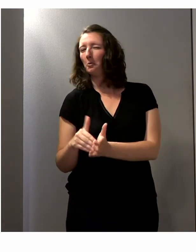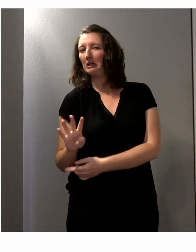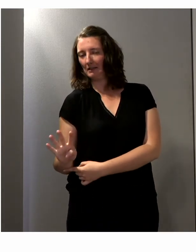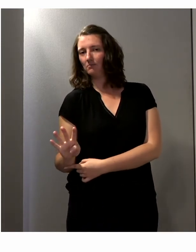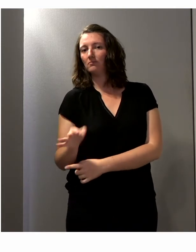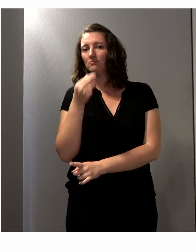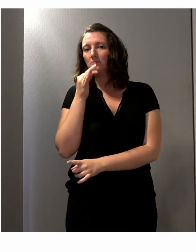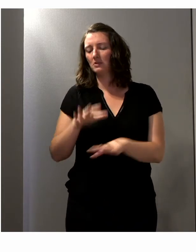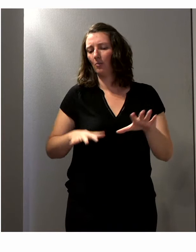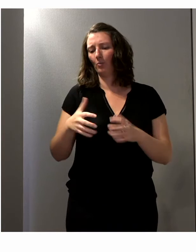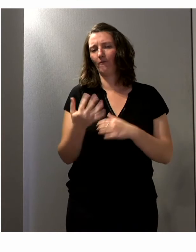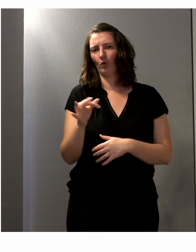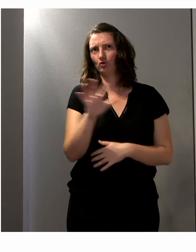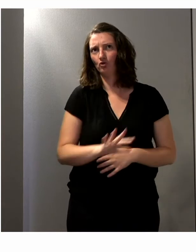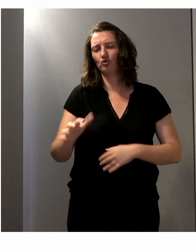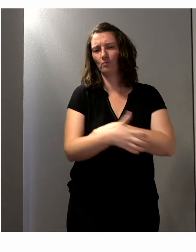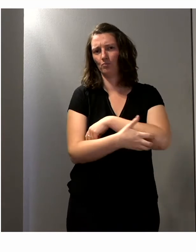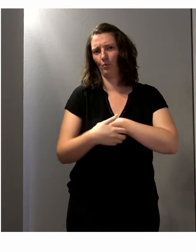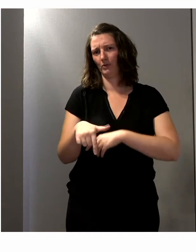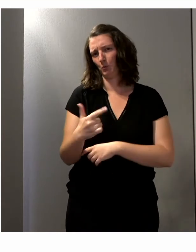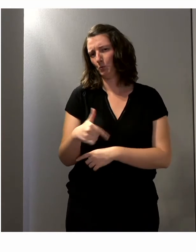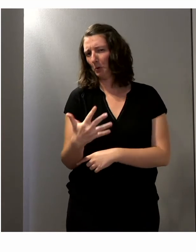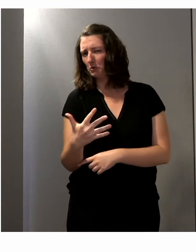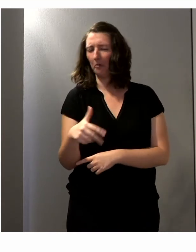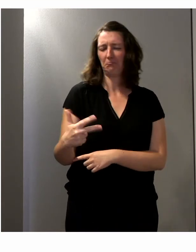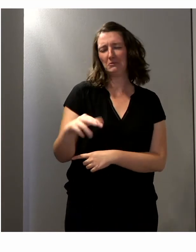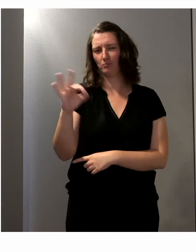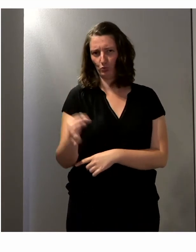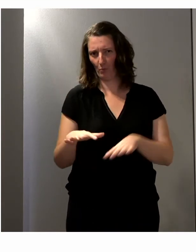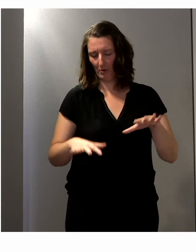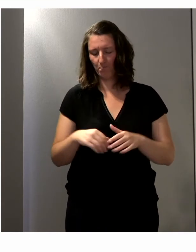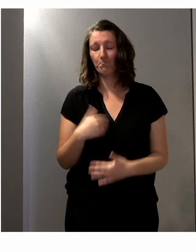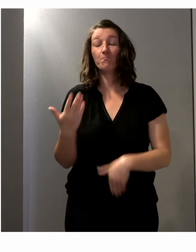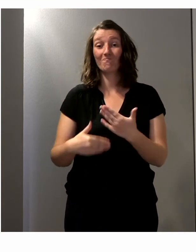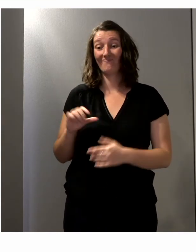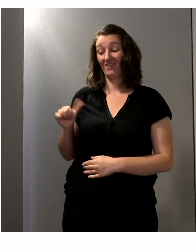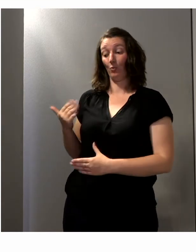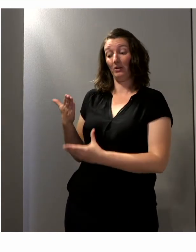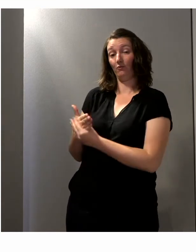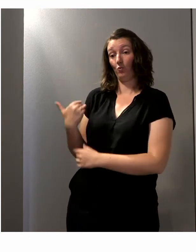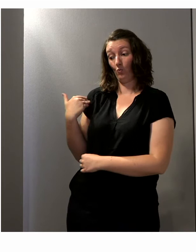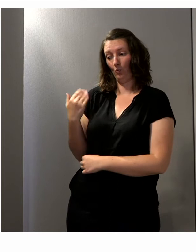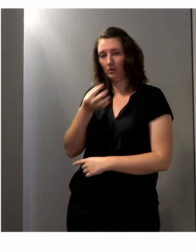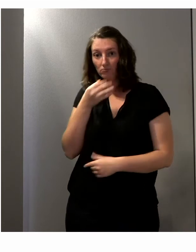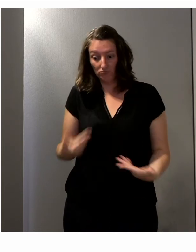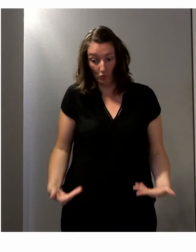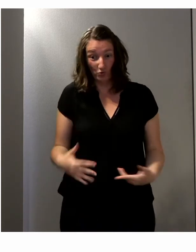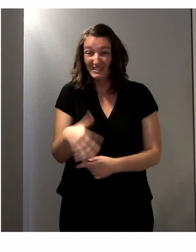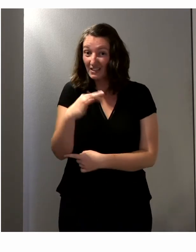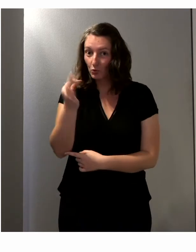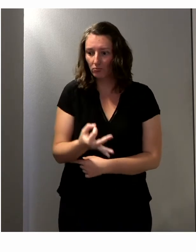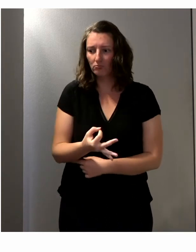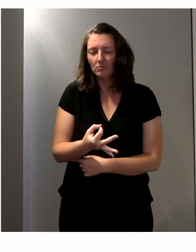était de l'ordre de 12,5, 13%. Et puis, comme l'a dit Fabrice Lenglart, aujourd'hui, on est à 15%.